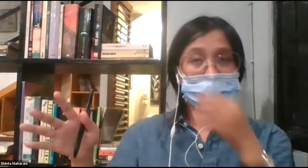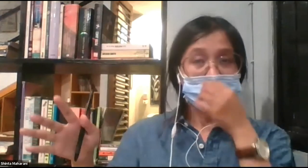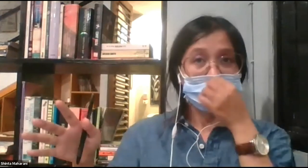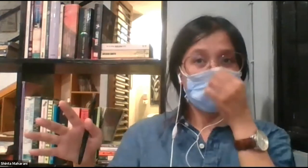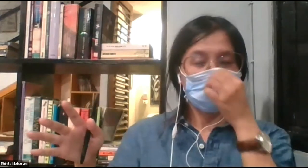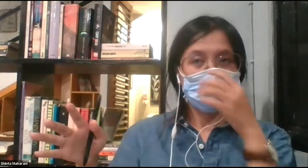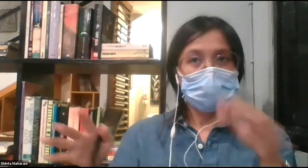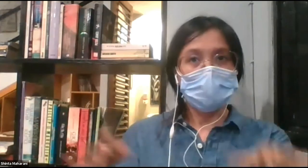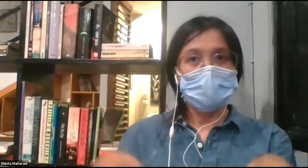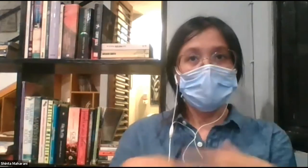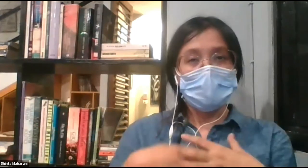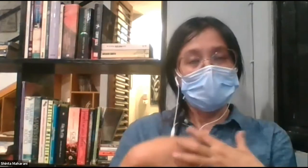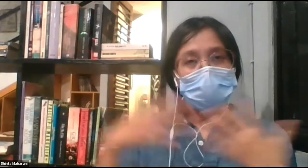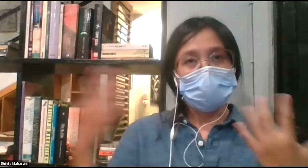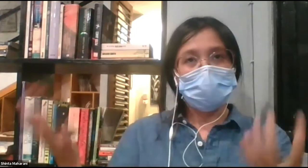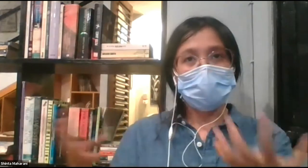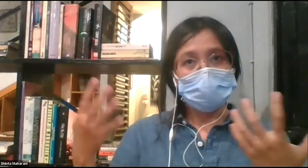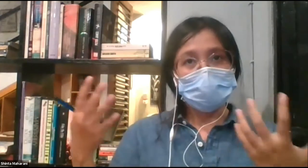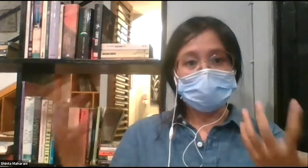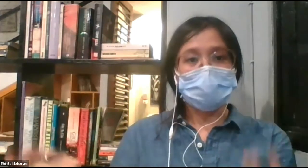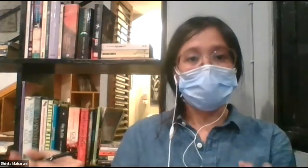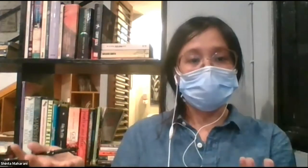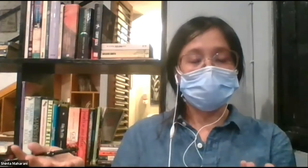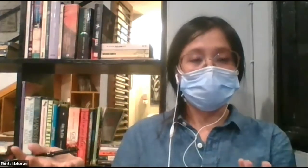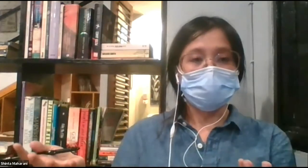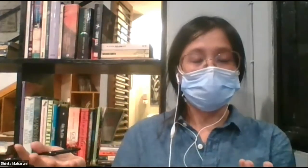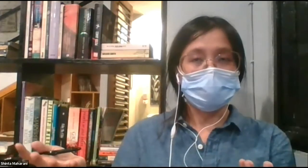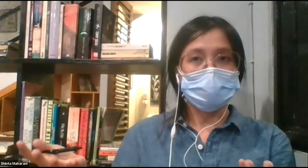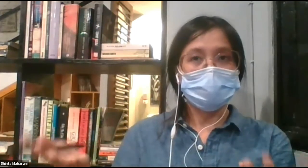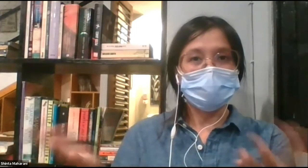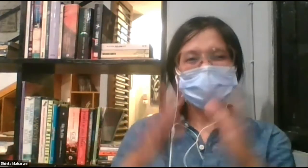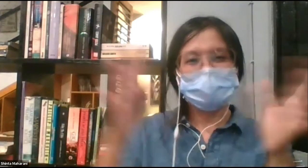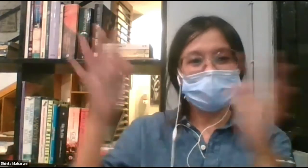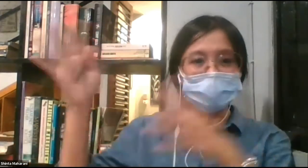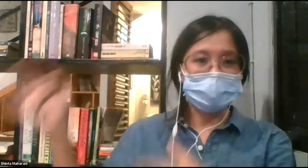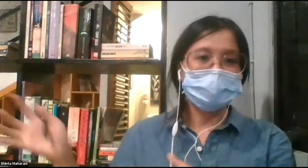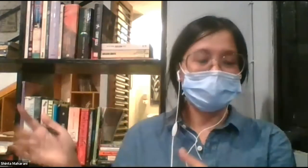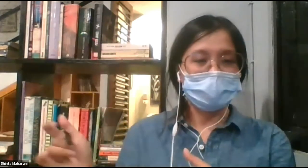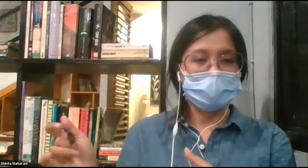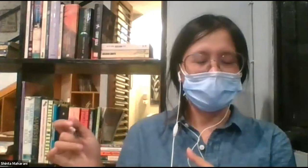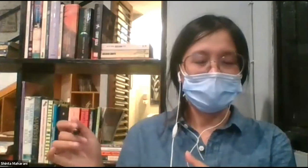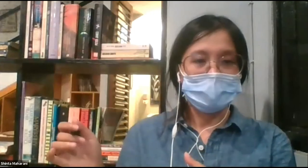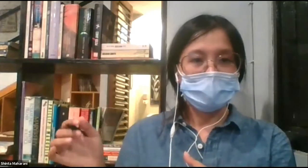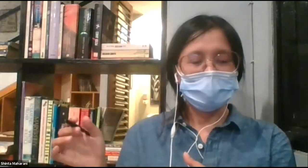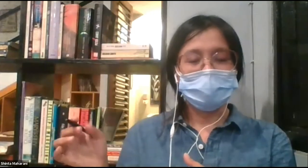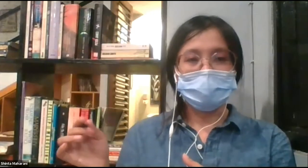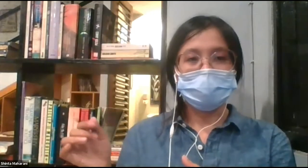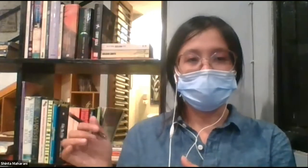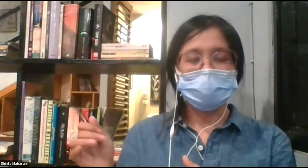membenarkan kalau misalnya ada yang salah gitu, dari sisi tata bahasanya misalnya.